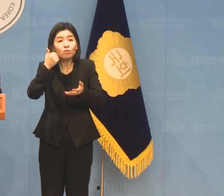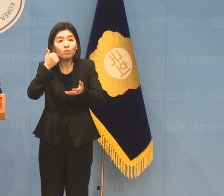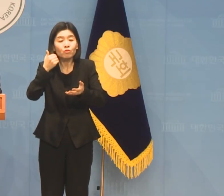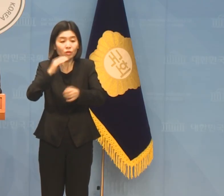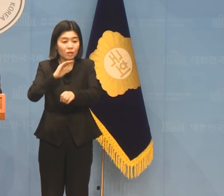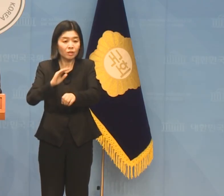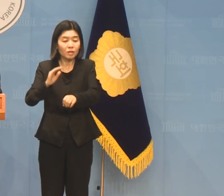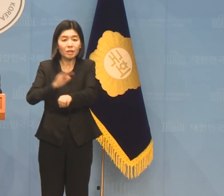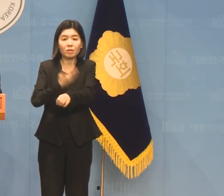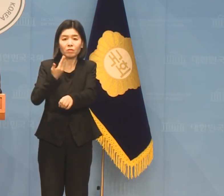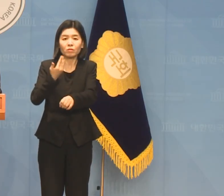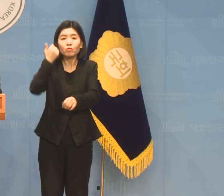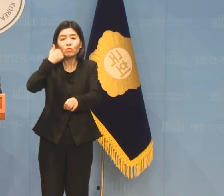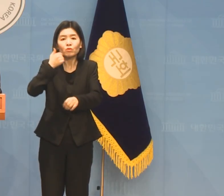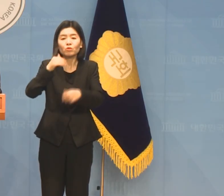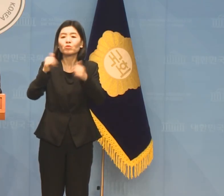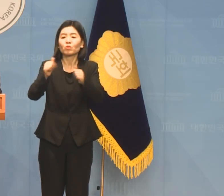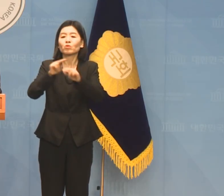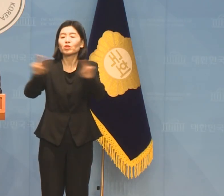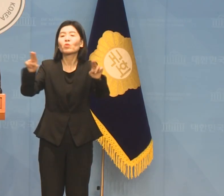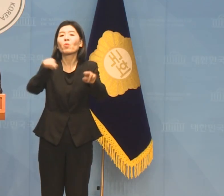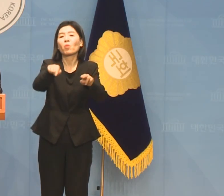구속을 취소시킨 재판부에 있습니다.